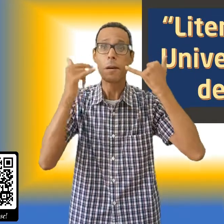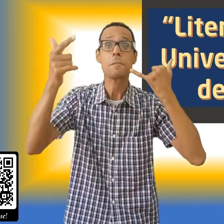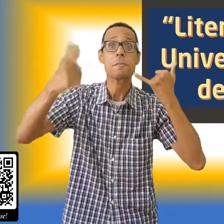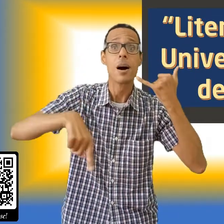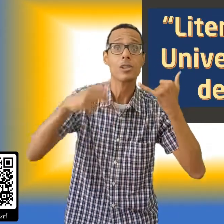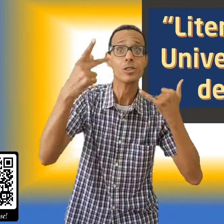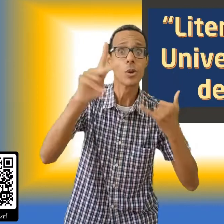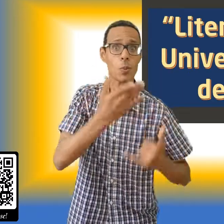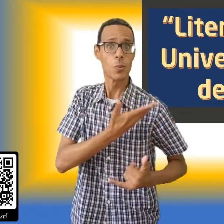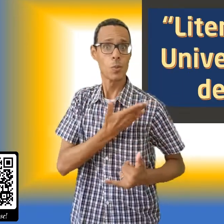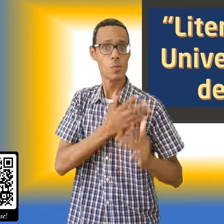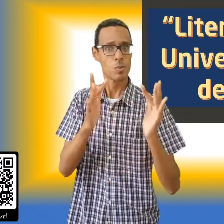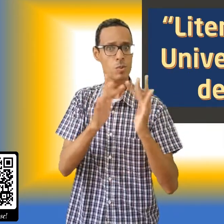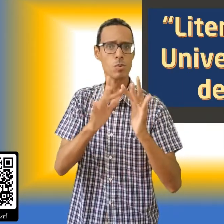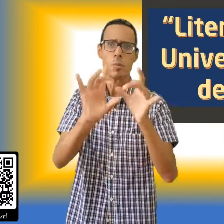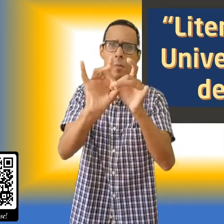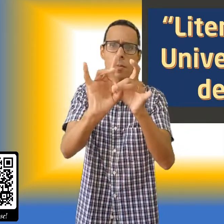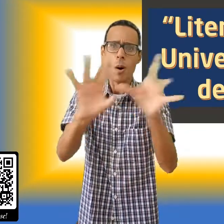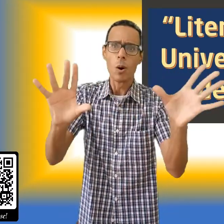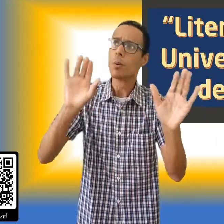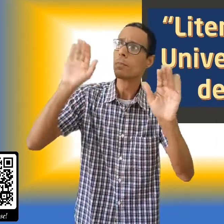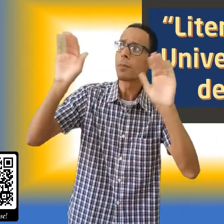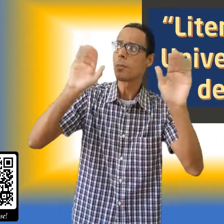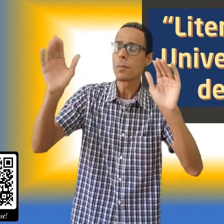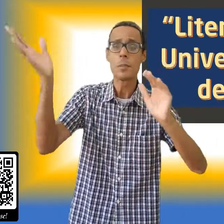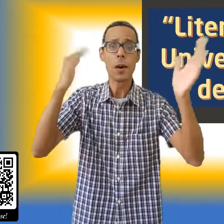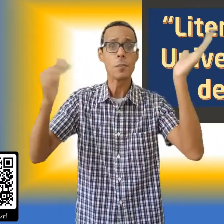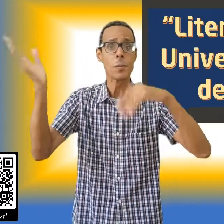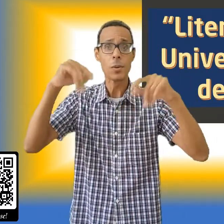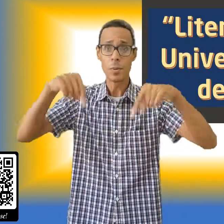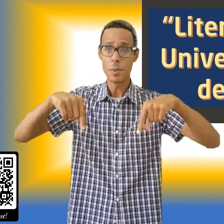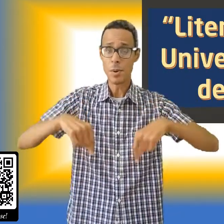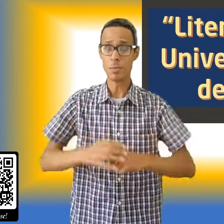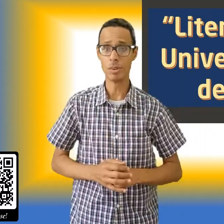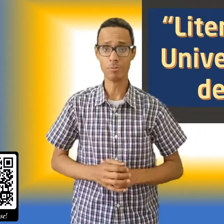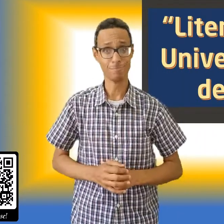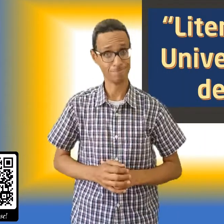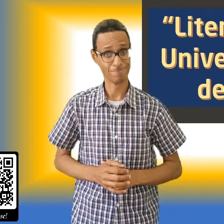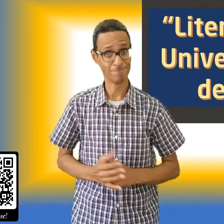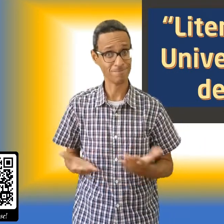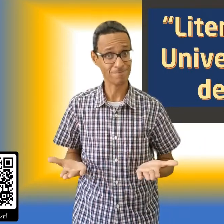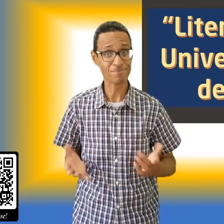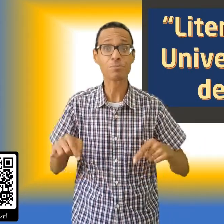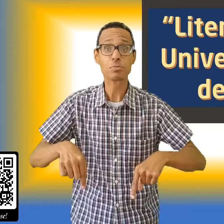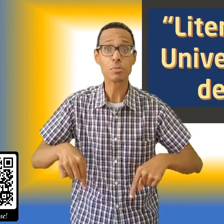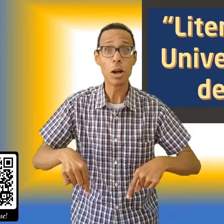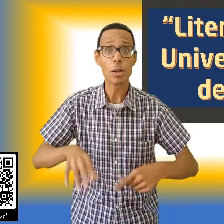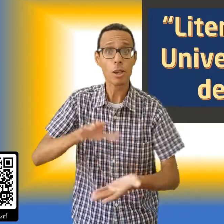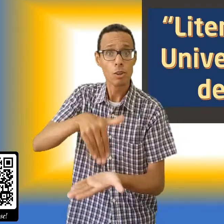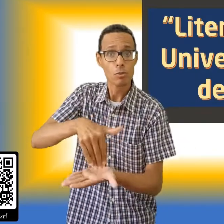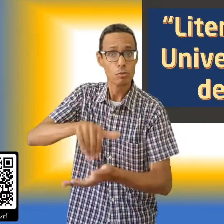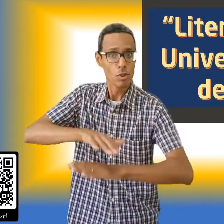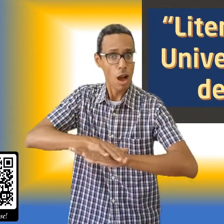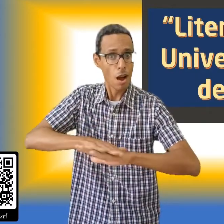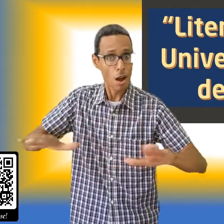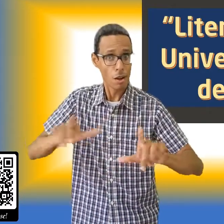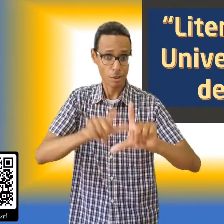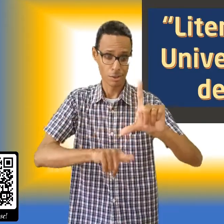notificações e compartilhe com seus contatos para apreciar o canal. Aqui finalizamos a letra